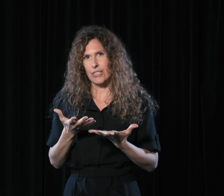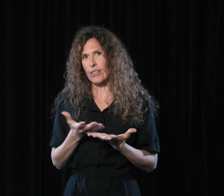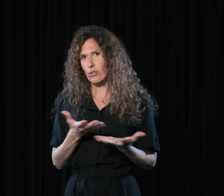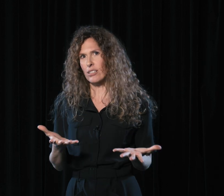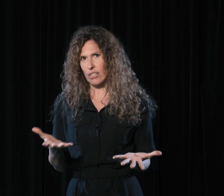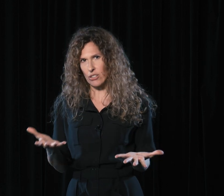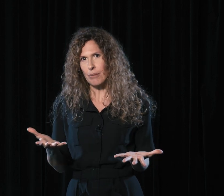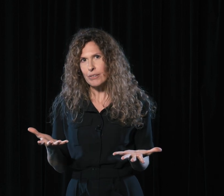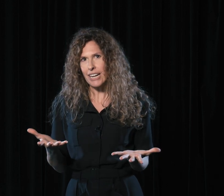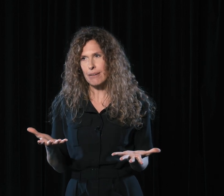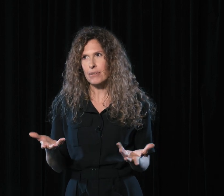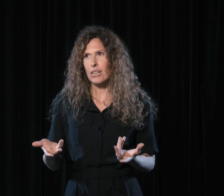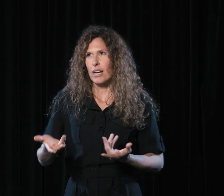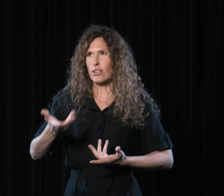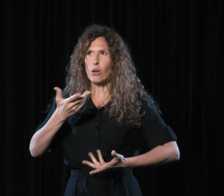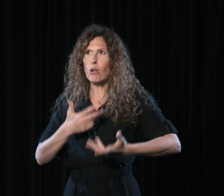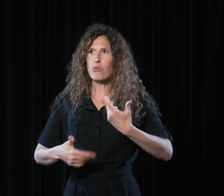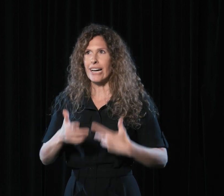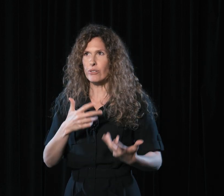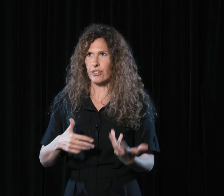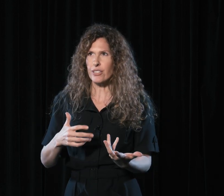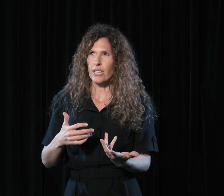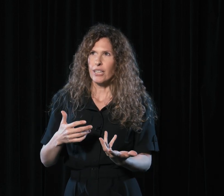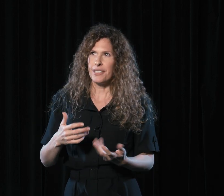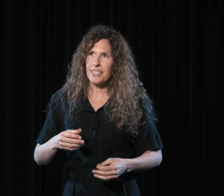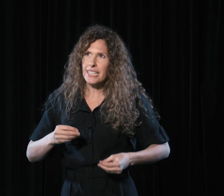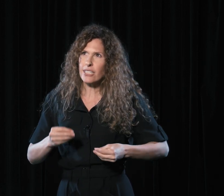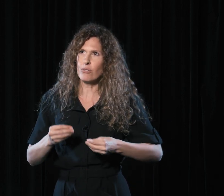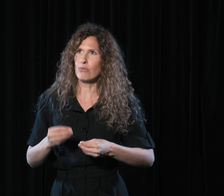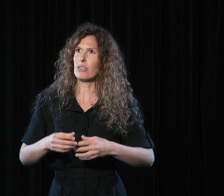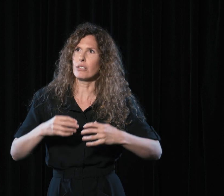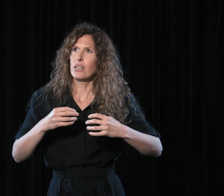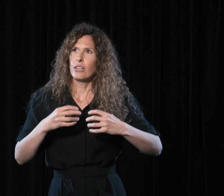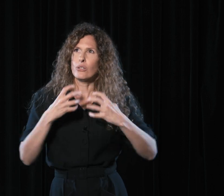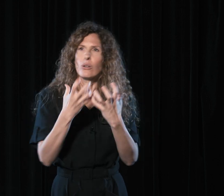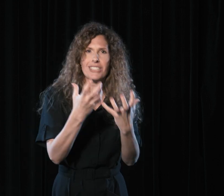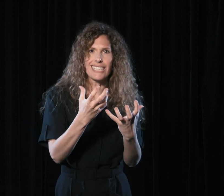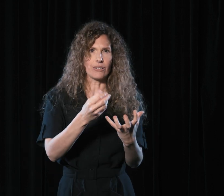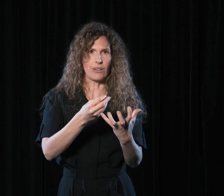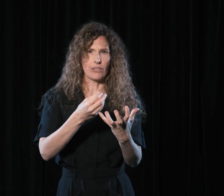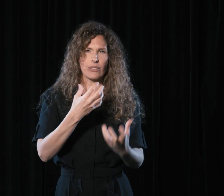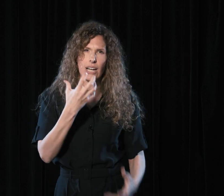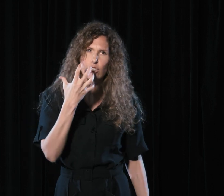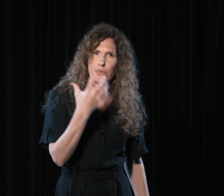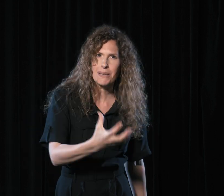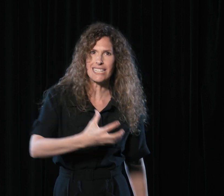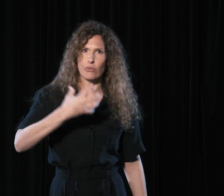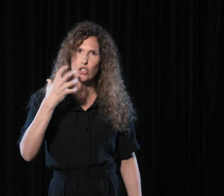was für ein tolles Ensemble wir haben als Allrounders, die nicht nur toll singen können, sondern auch spielen und